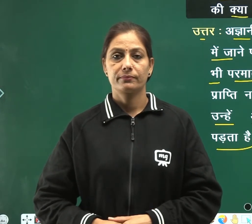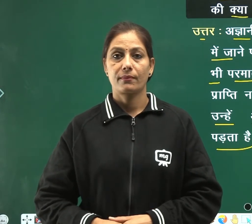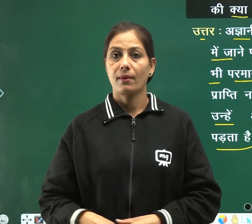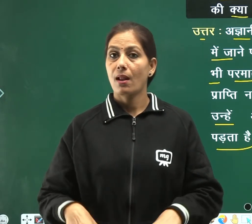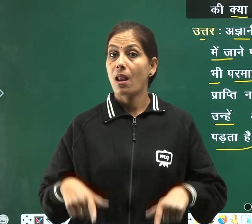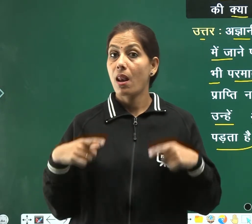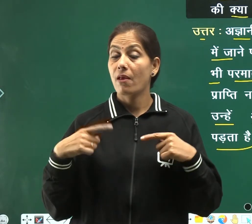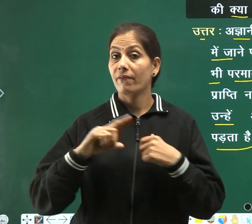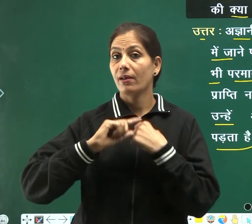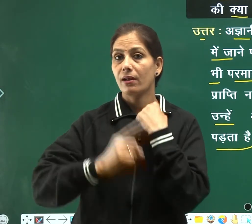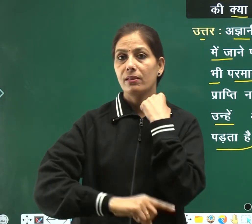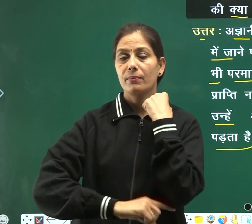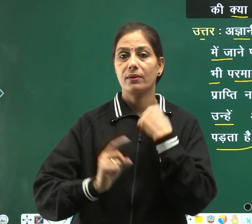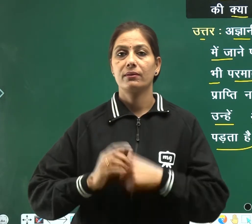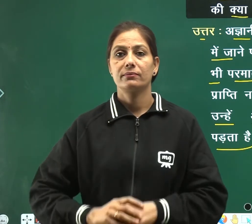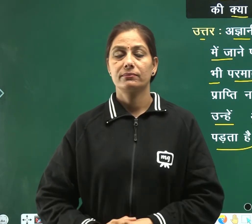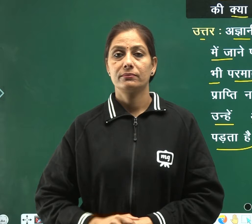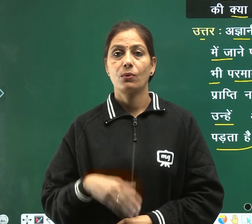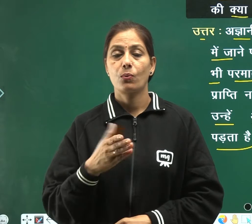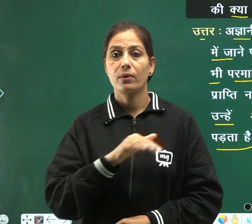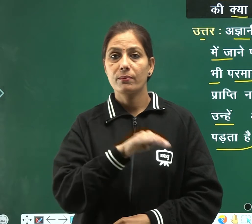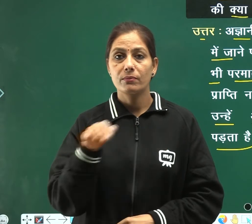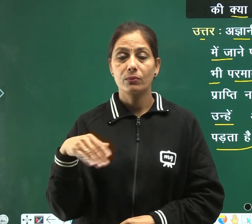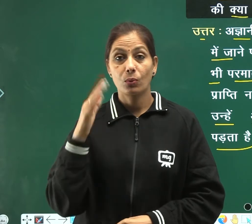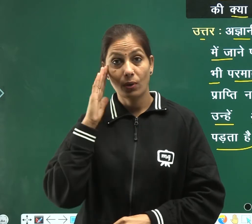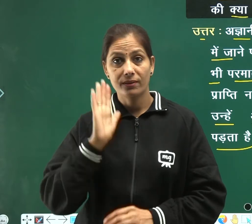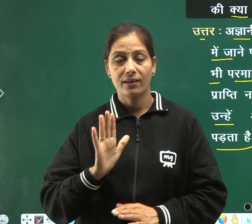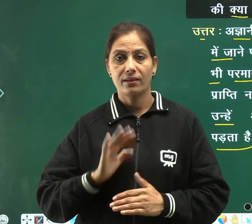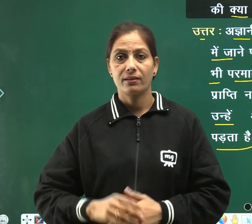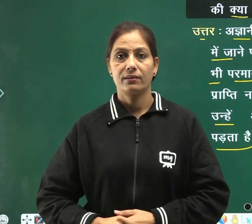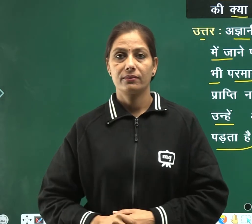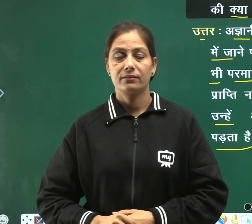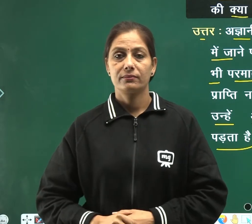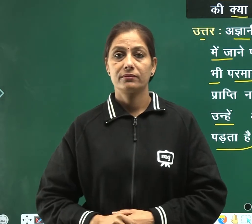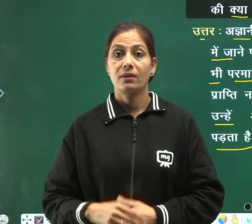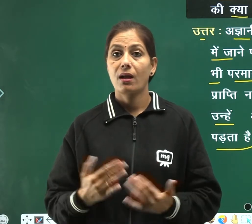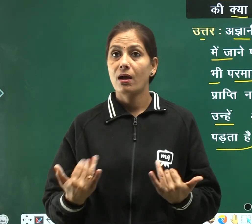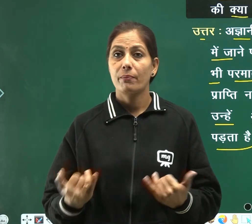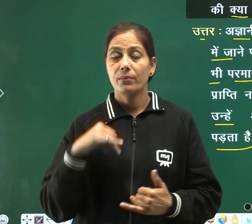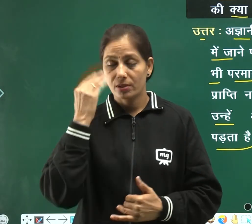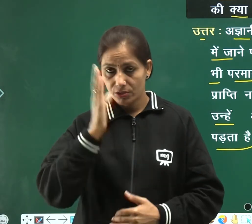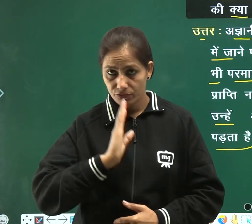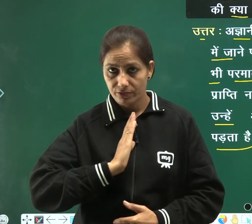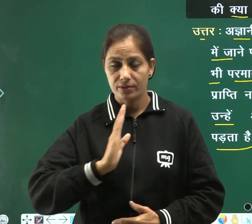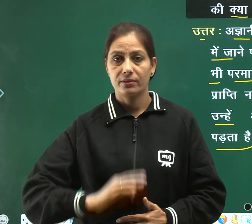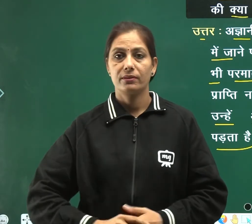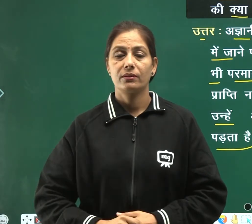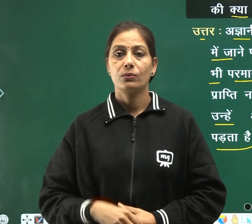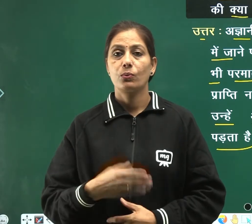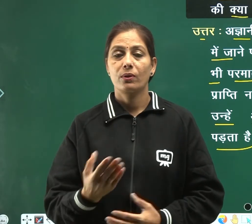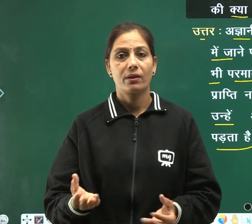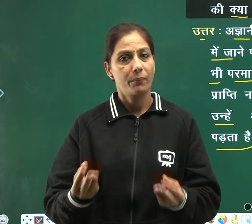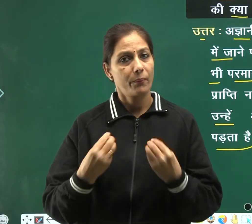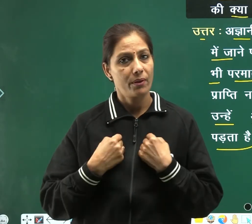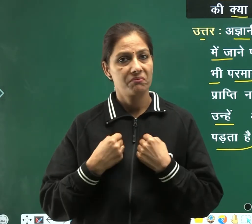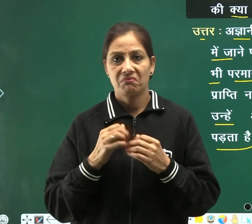जीवन के अंत में उन्हें लगता है कि अब ईश्वर उन्हें प्राप्त